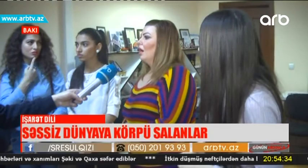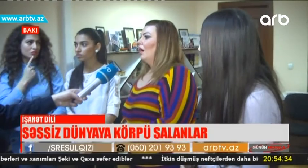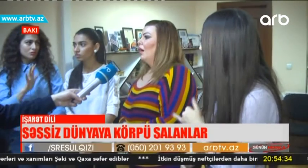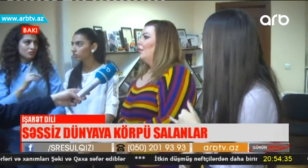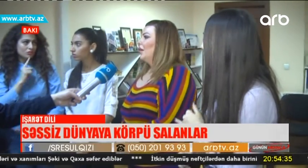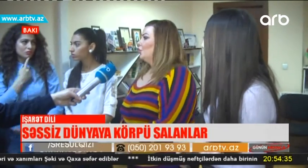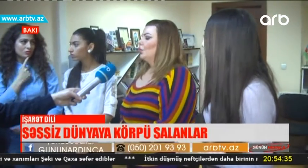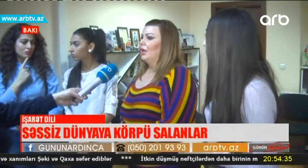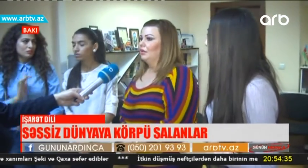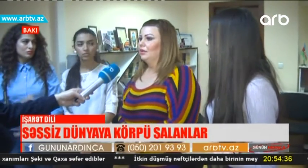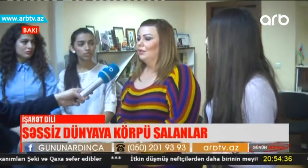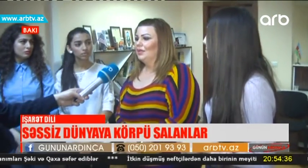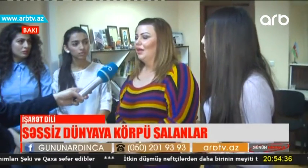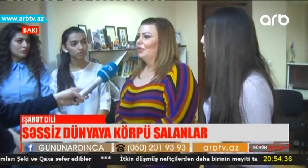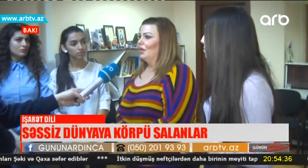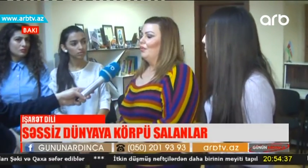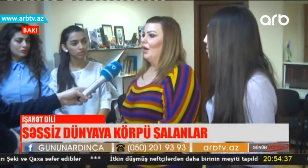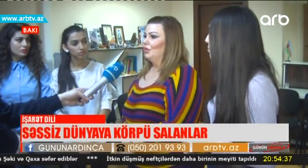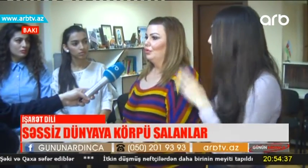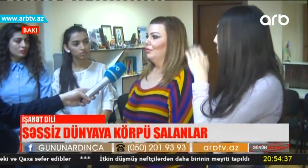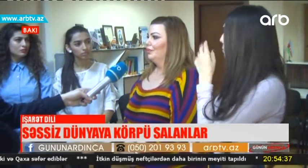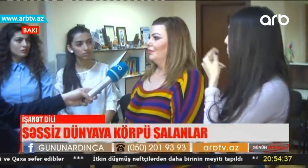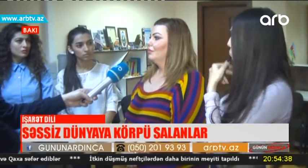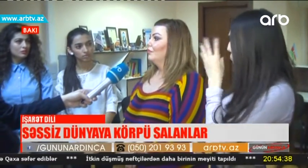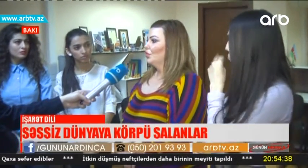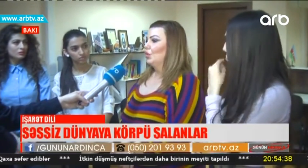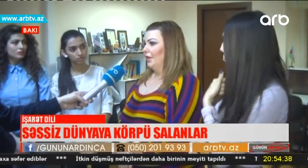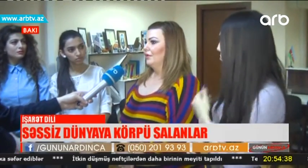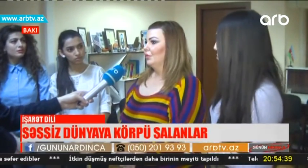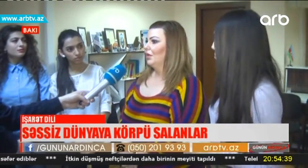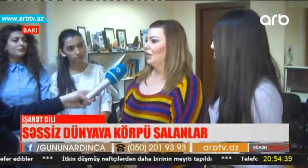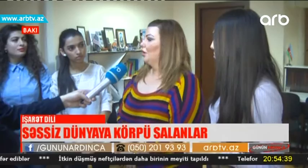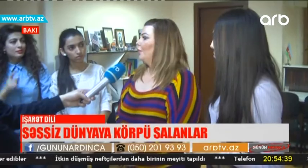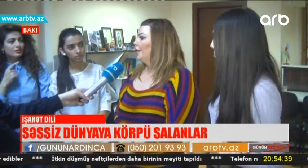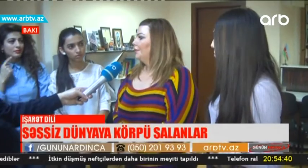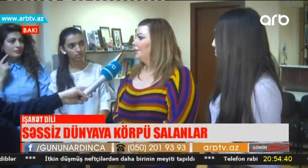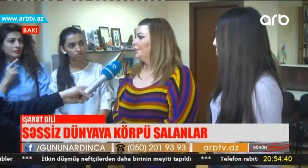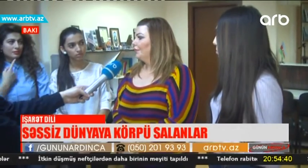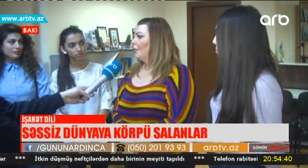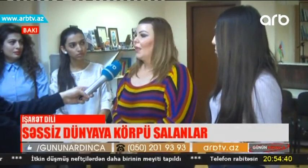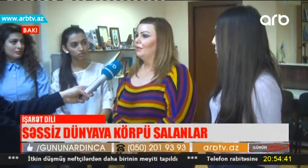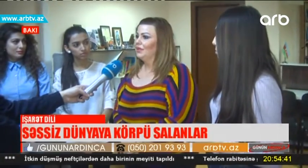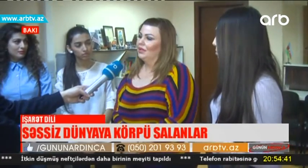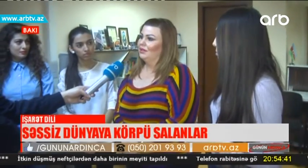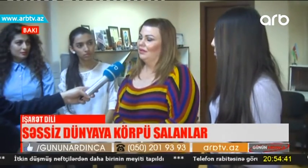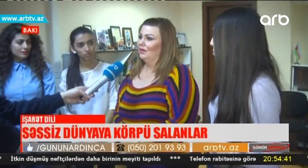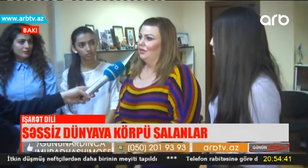Bir az çox çətindir bizə iş tapmaq üçün. Çox çətindir bunları iş tapmağa. Biz deyir, nit